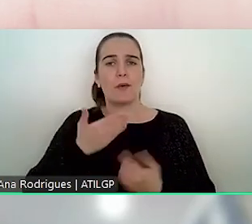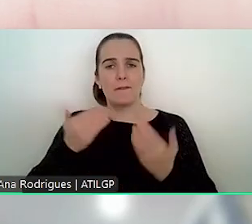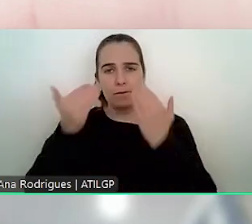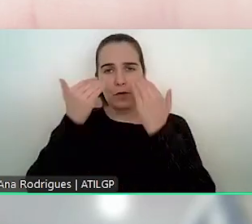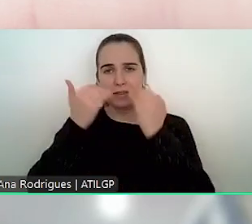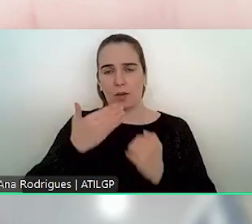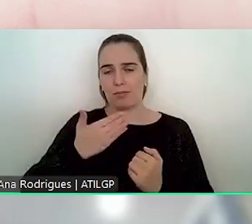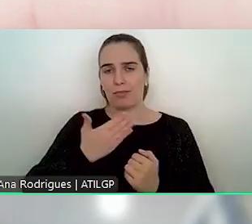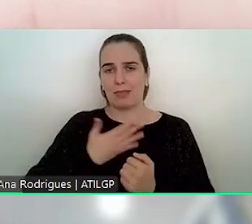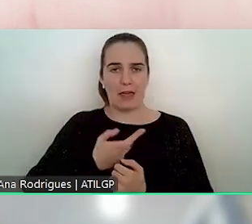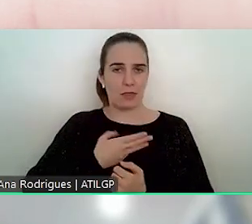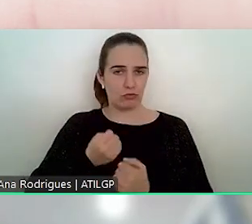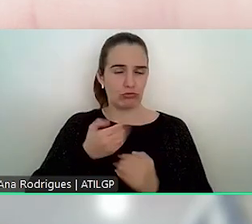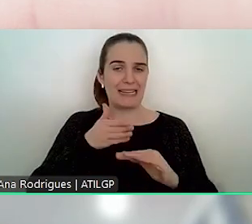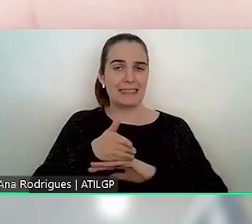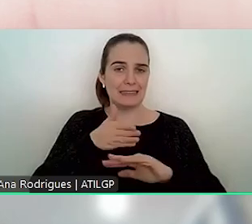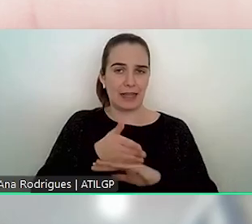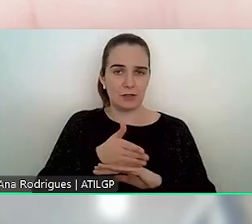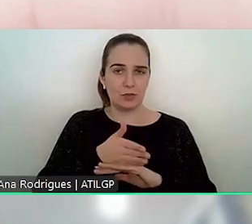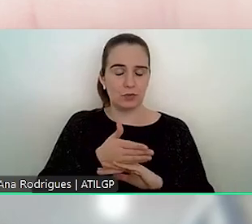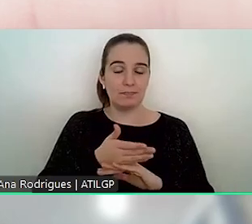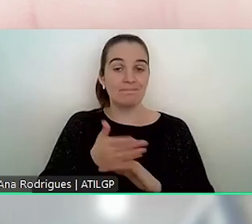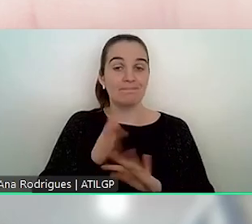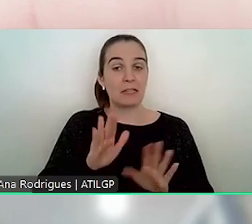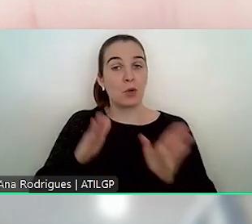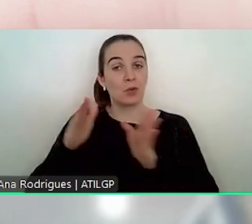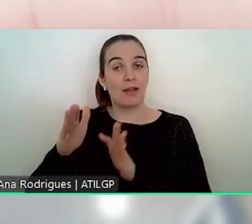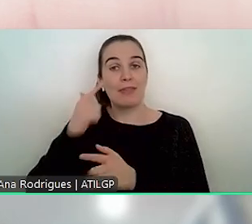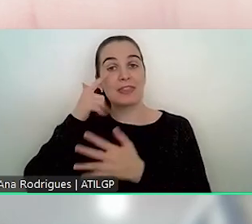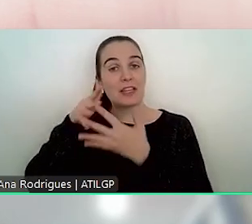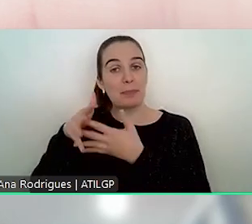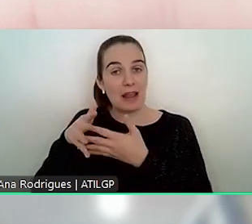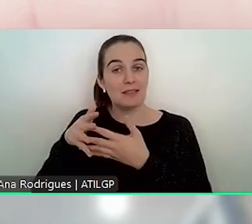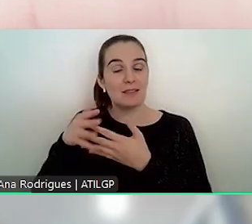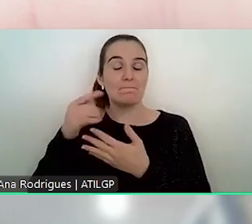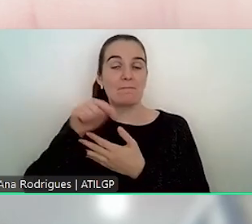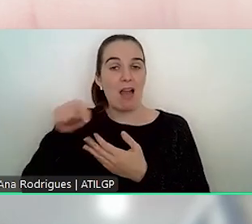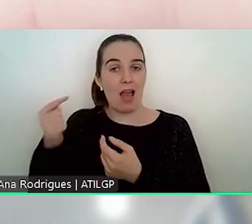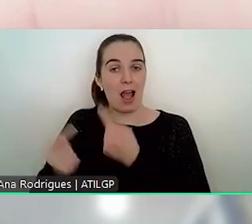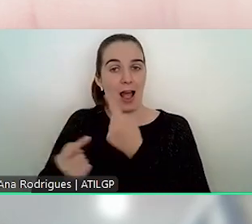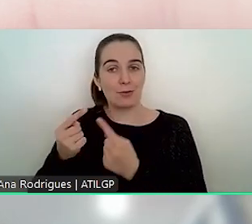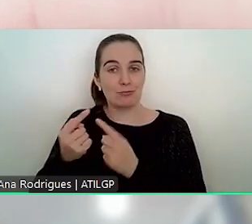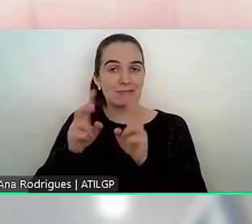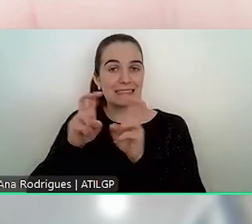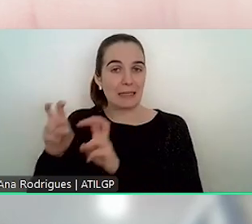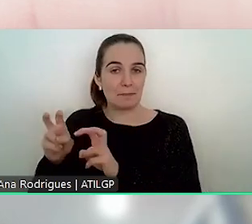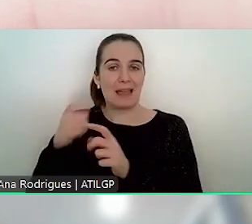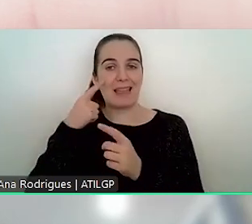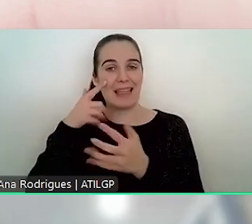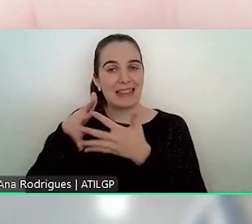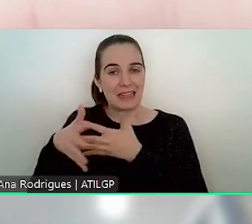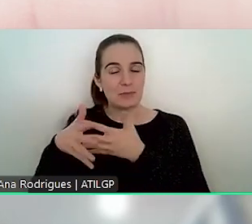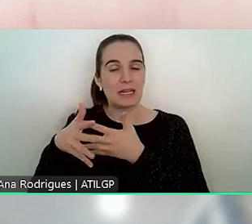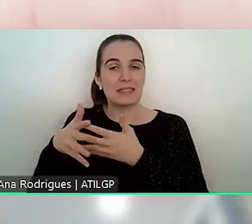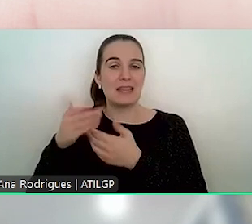por questões de transparência, a verdade é que este acesso aos dados também é muito